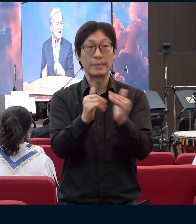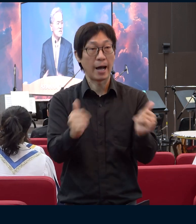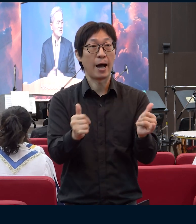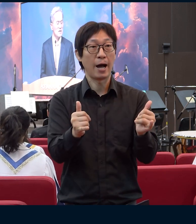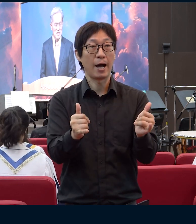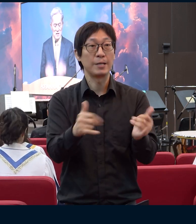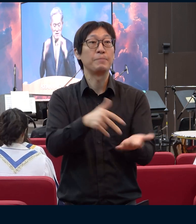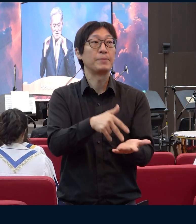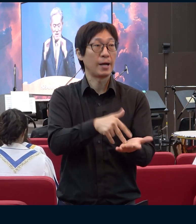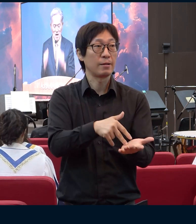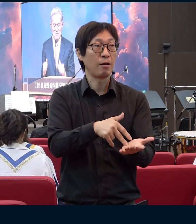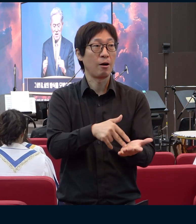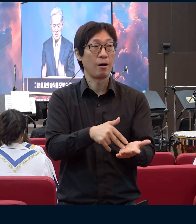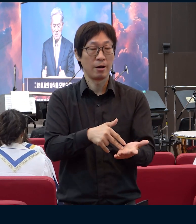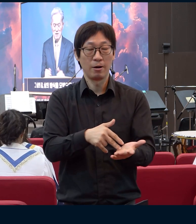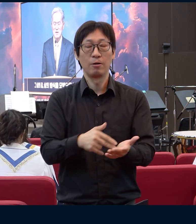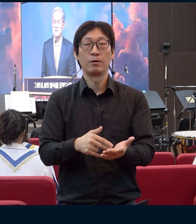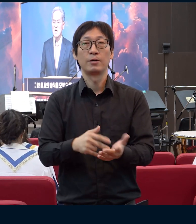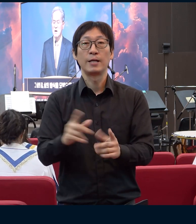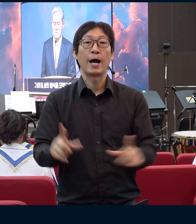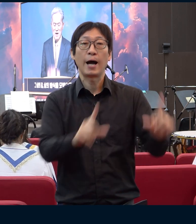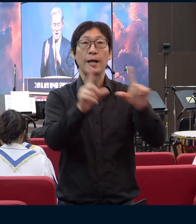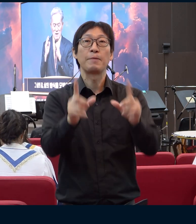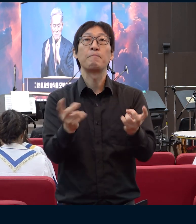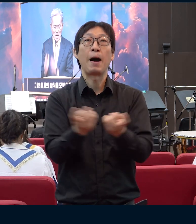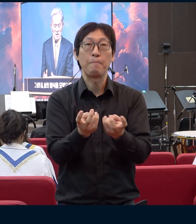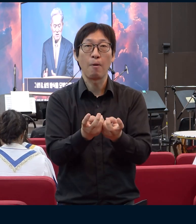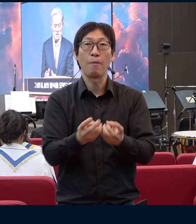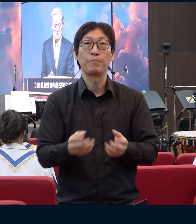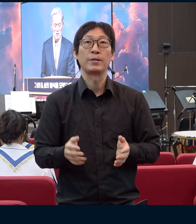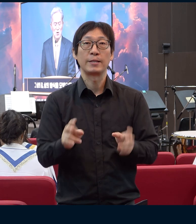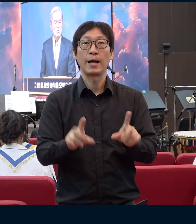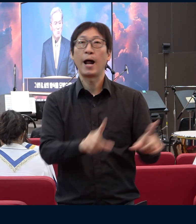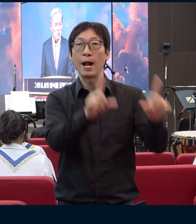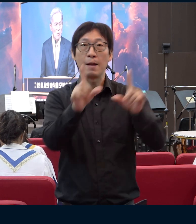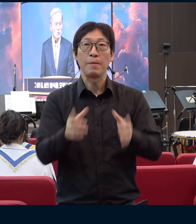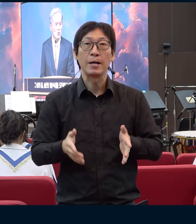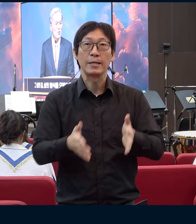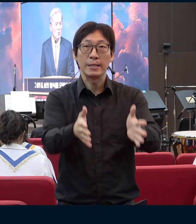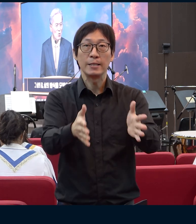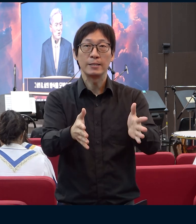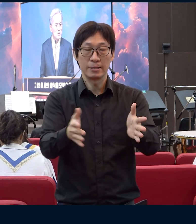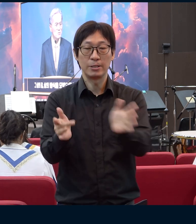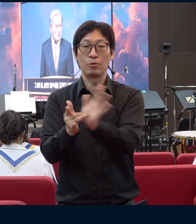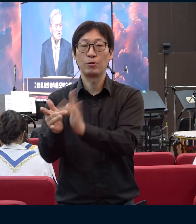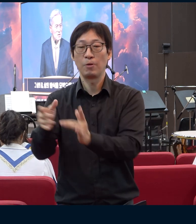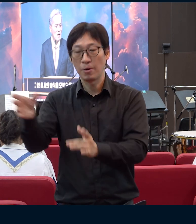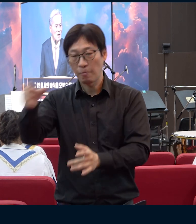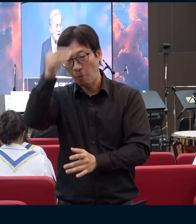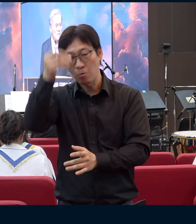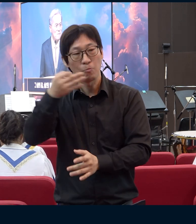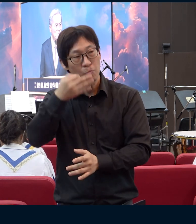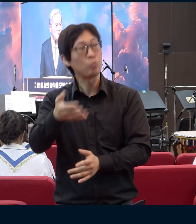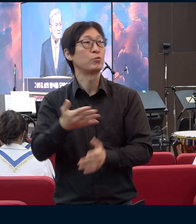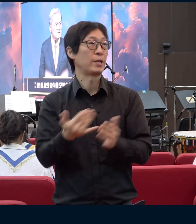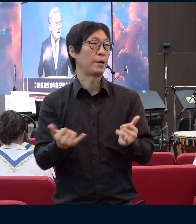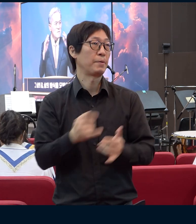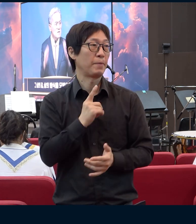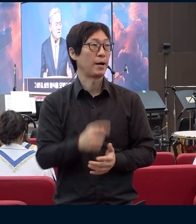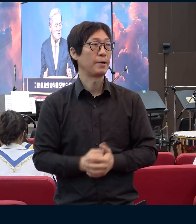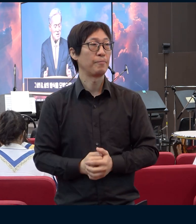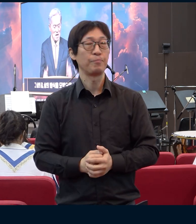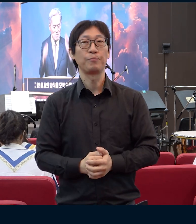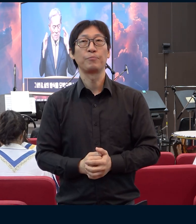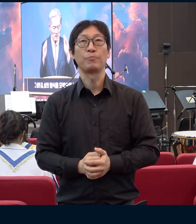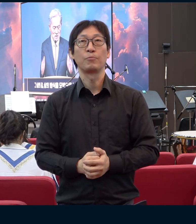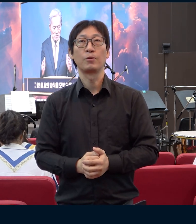살아야 하는지 그 삶의 길, 삶의 방식을 모범으로 보이신 분이시다. 그 삶의